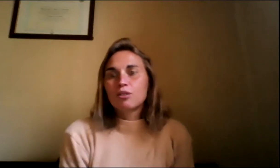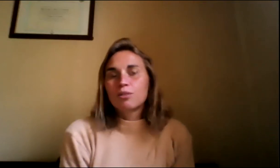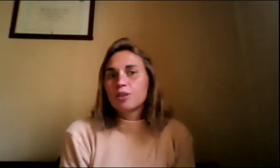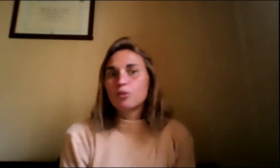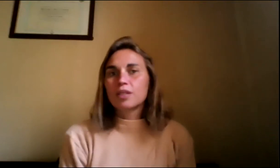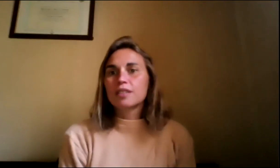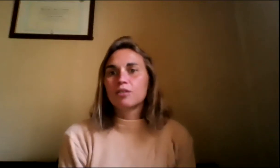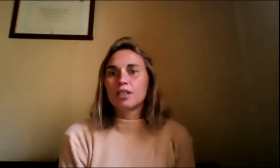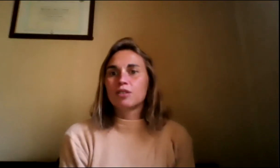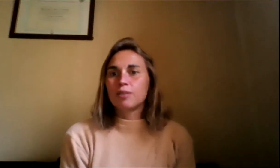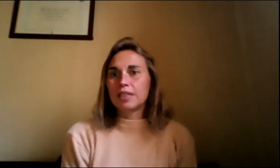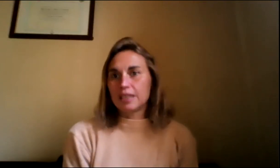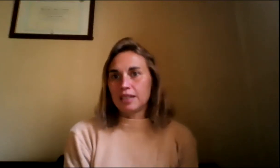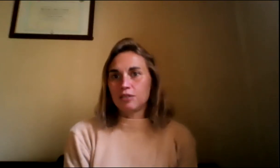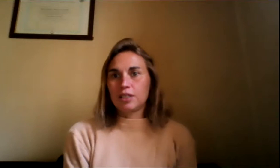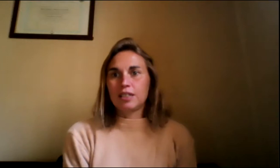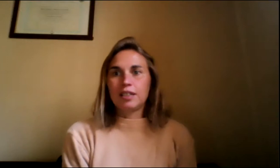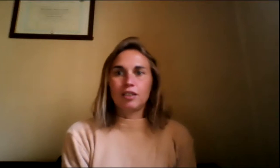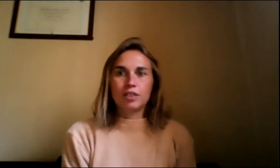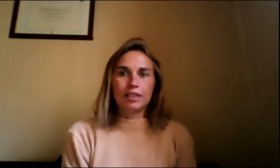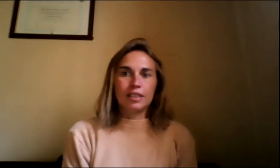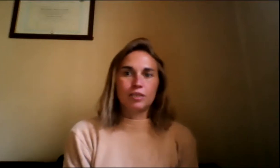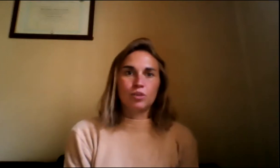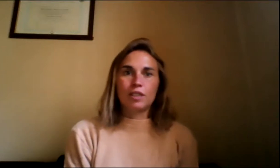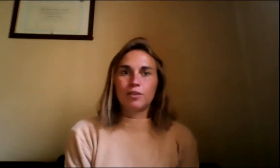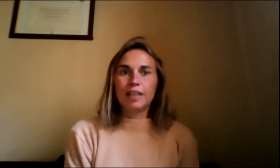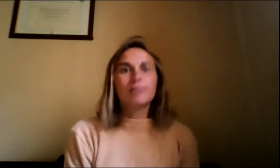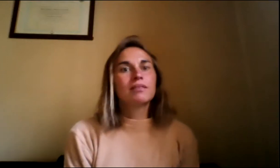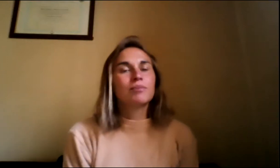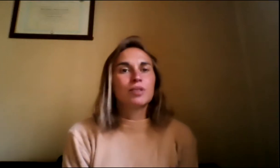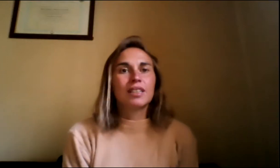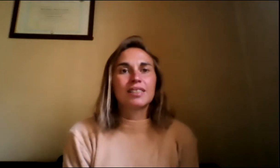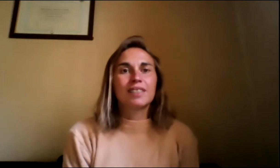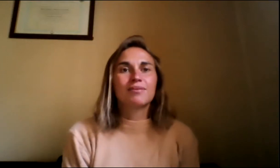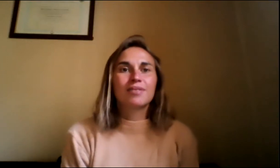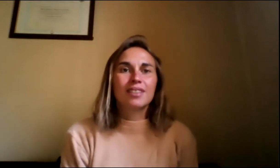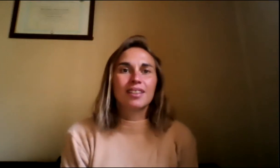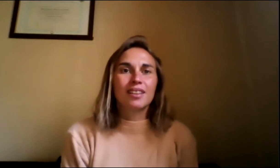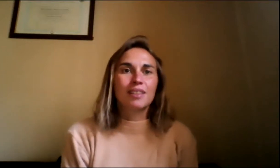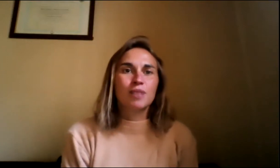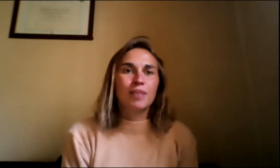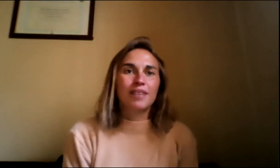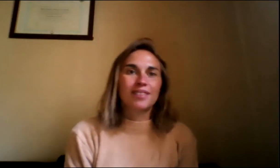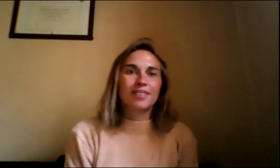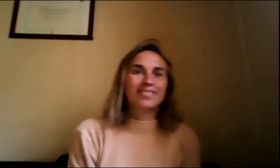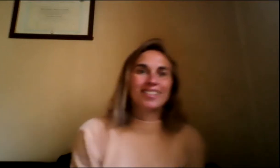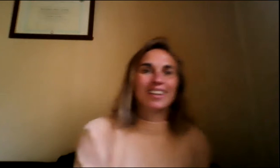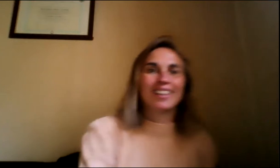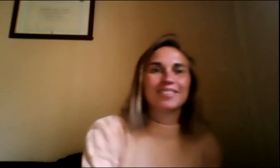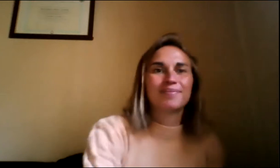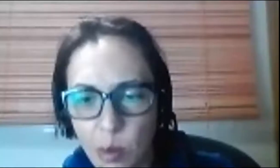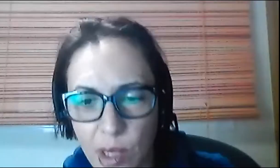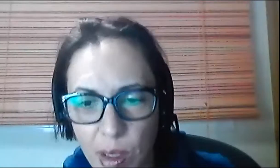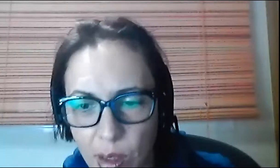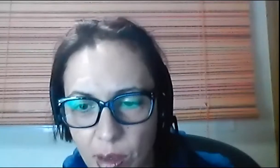de debate, coloquio, preguntas, lo que os apetezca a los que estáis escuchando, ¿vale? Pues nada, Esther, te damos la